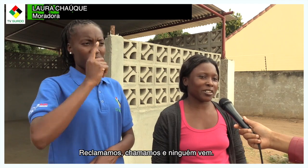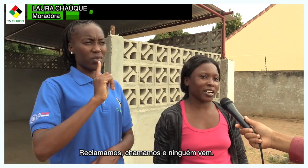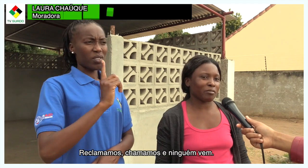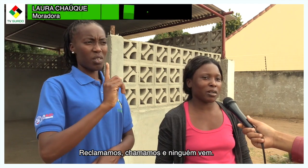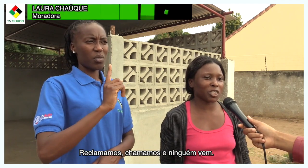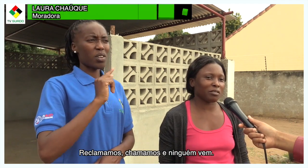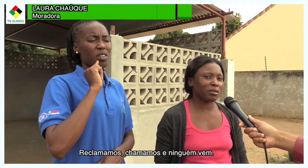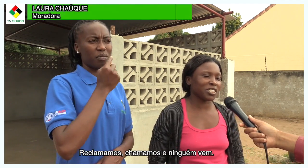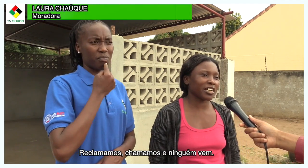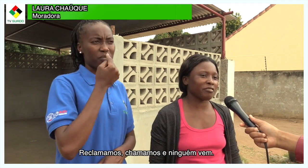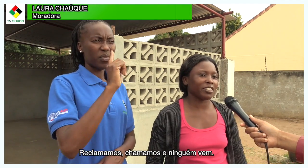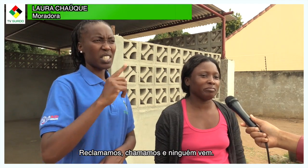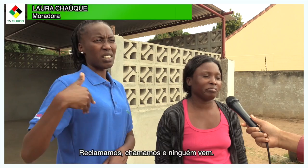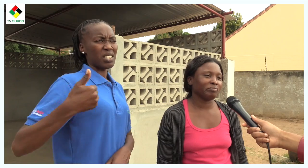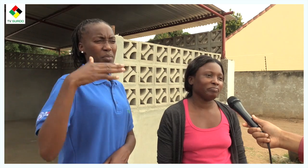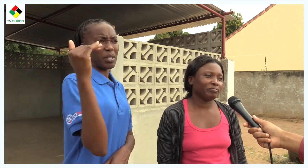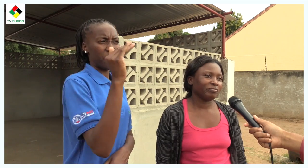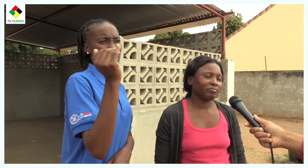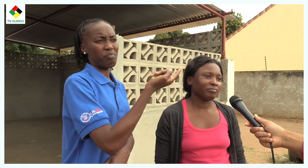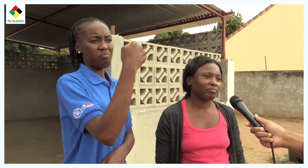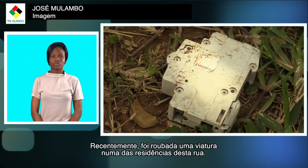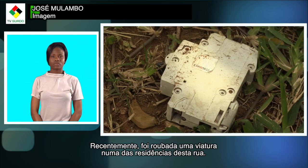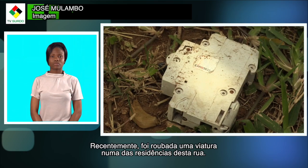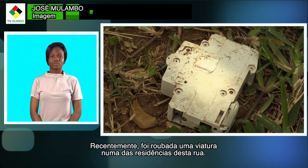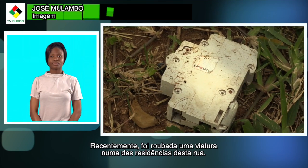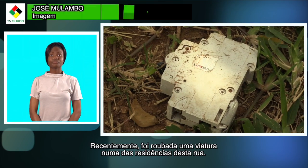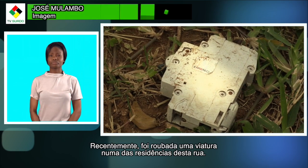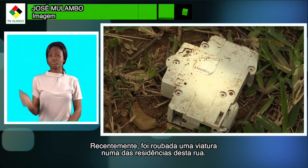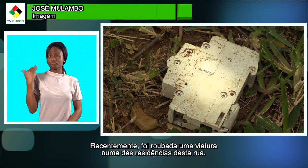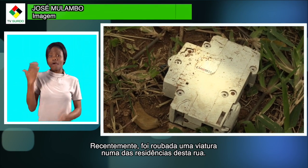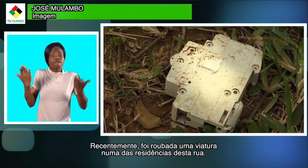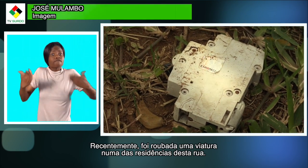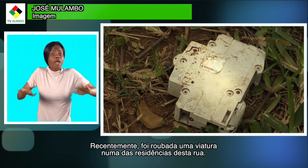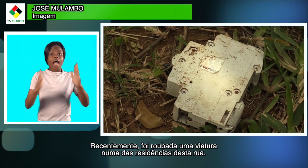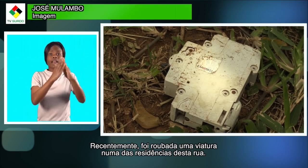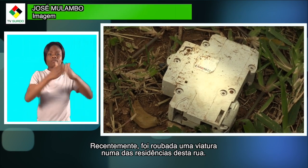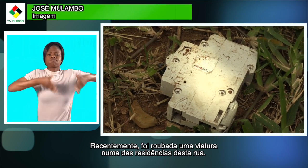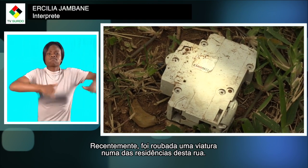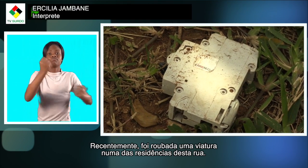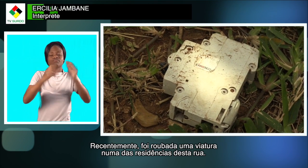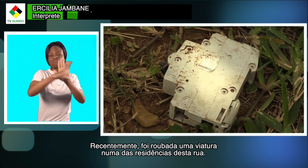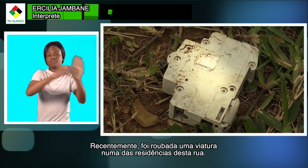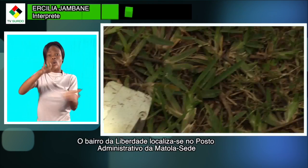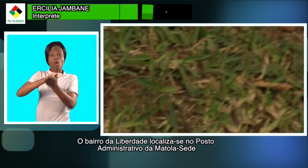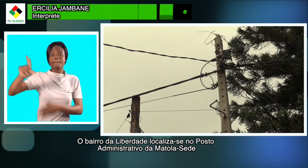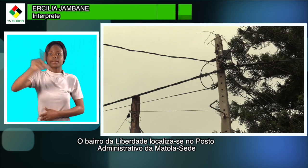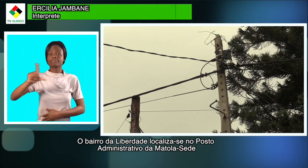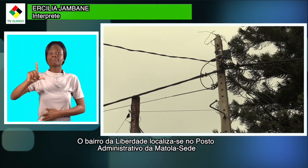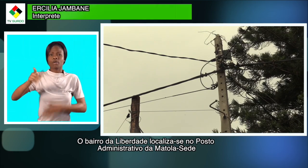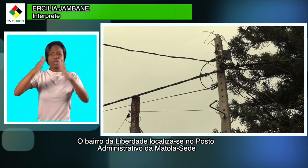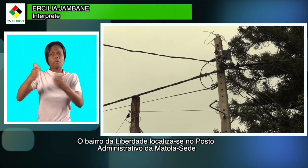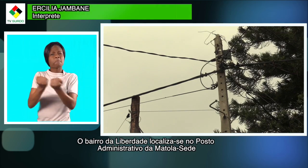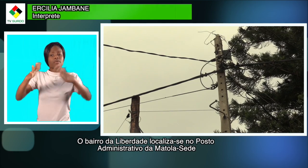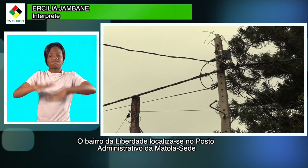gente sempre reclamamos chamamos ninguém vem recentemente foi roubada uma viatura numa das residências